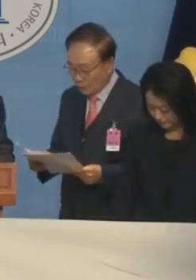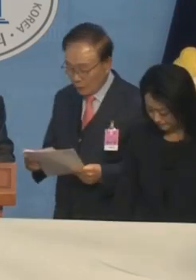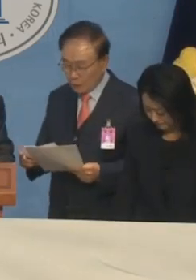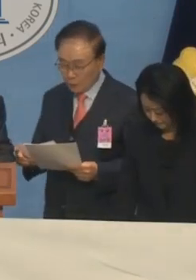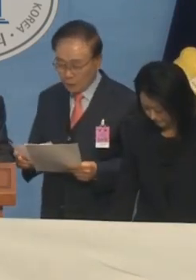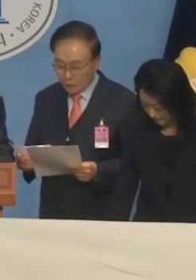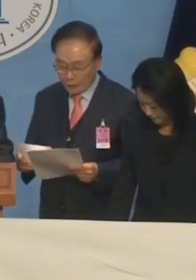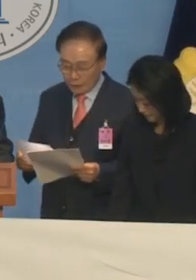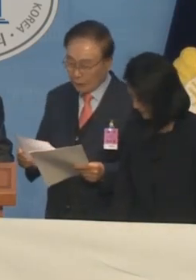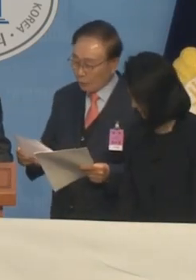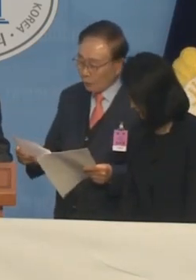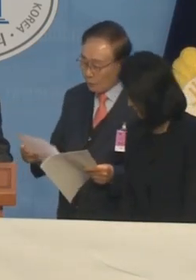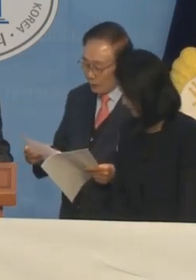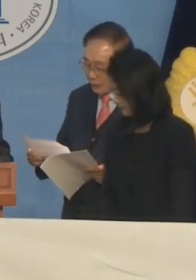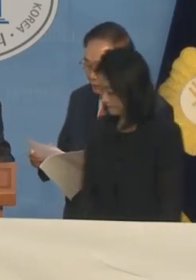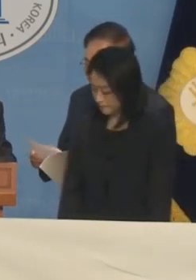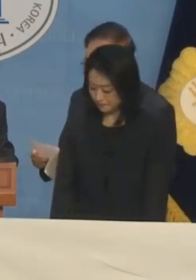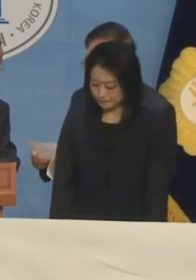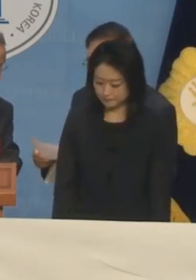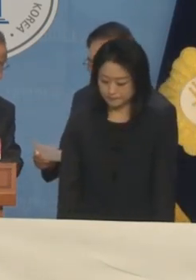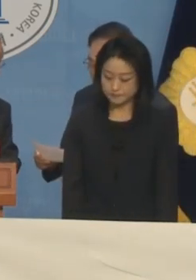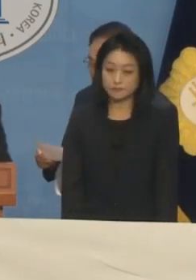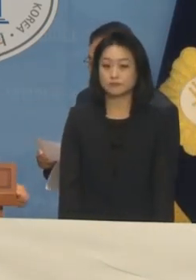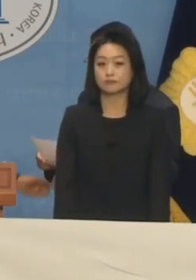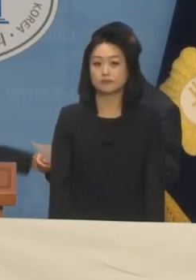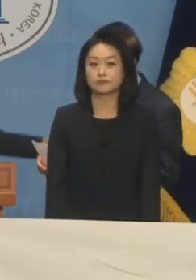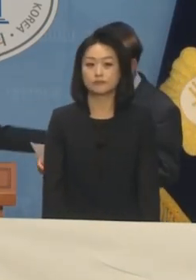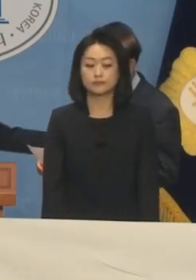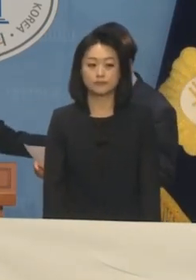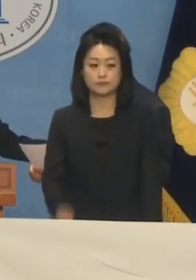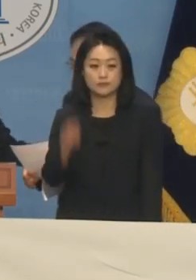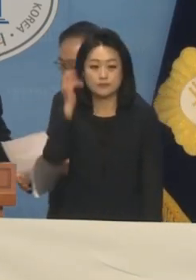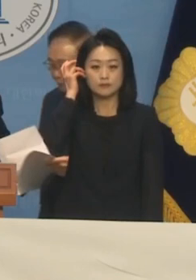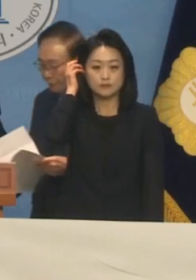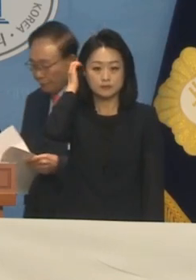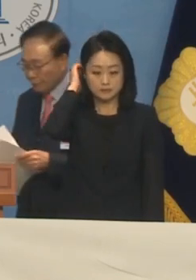사회로 제가 지금 사회를 하고 사회로 제가 하니까 그래.